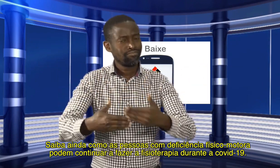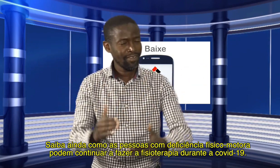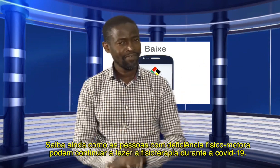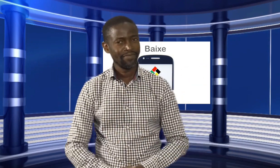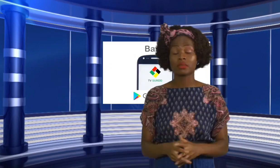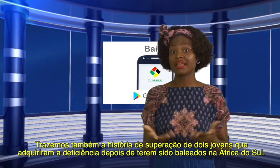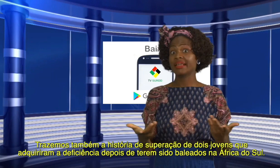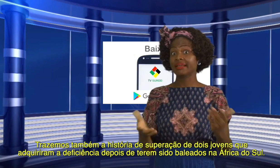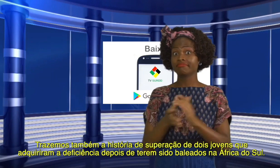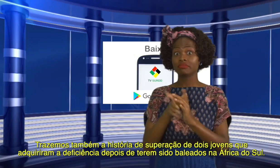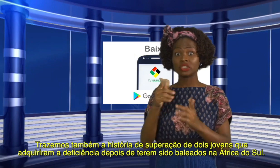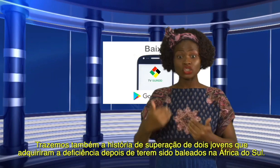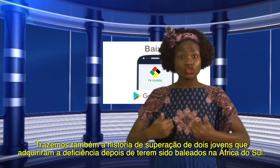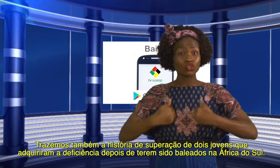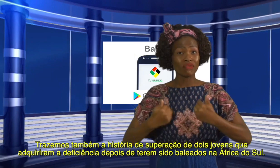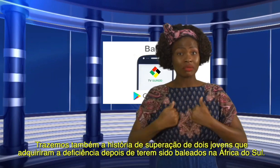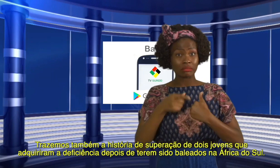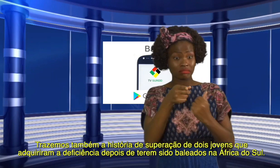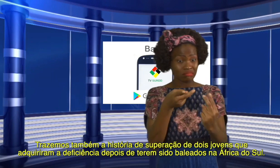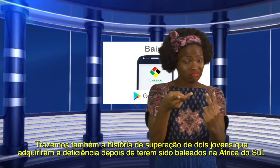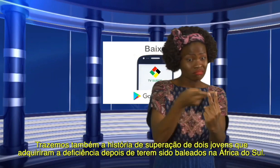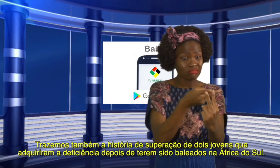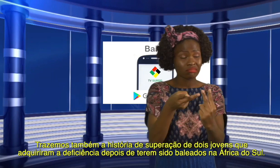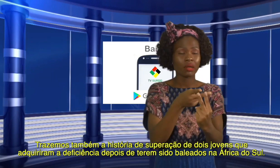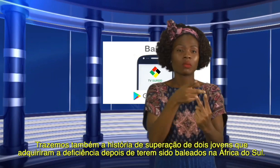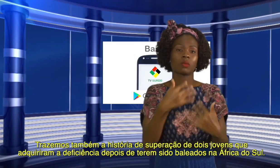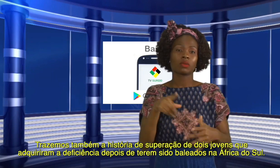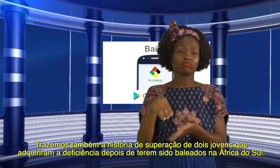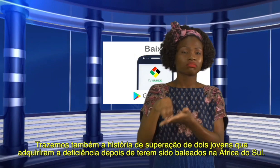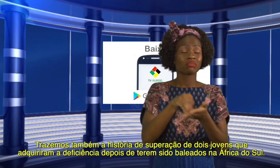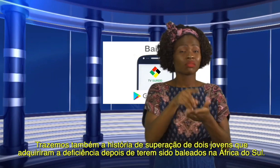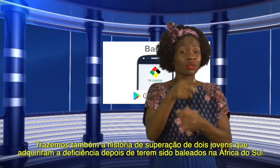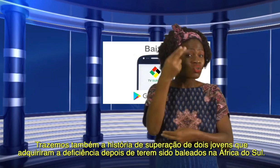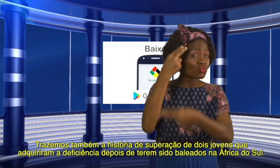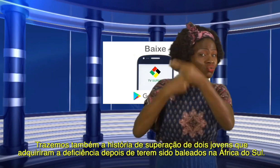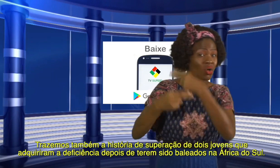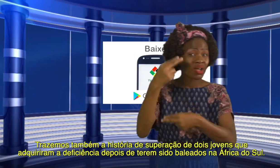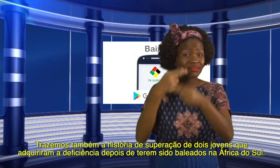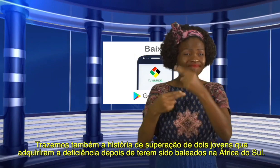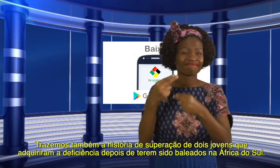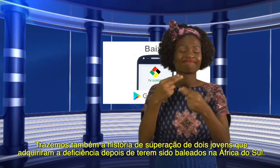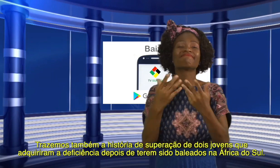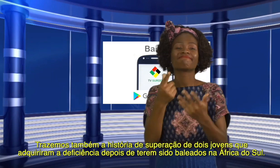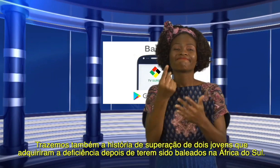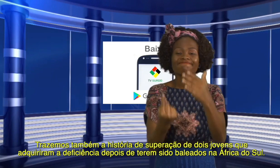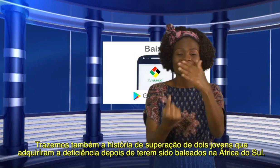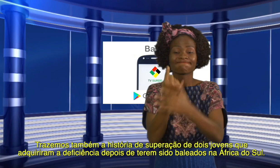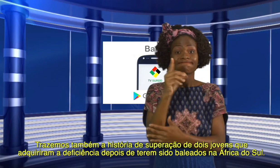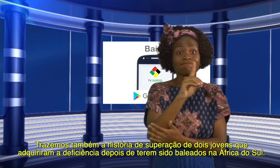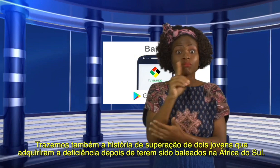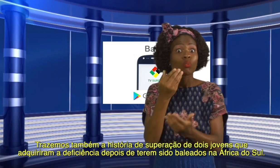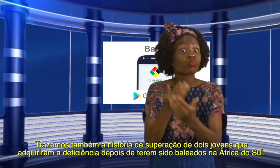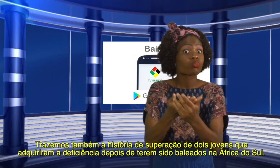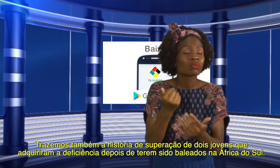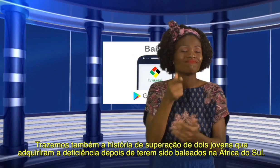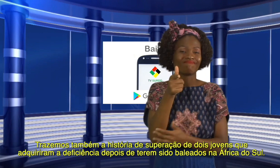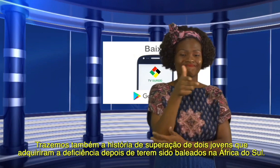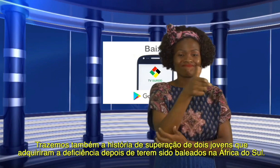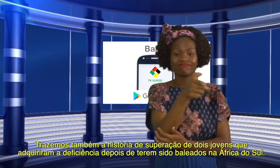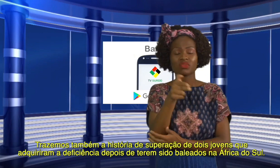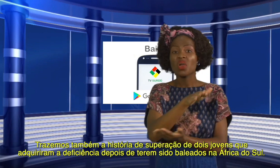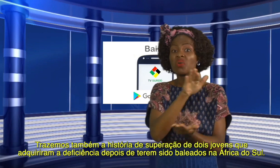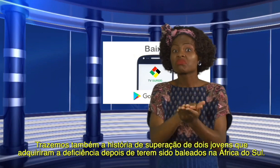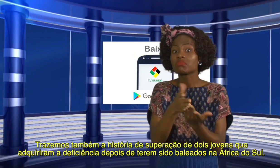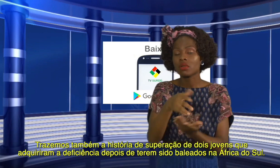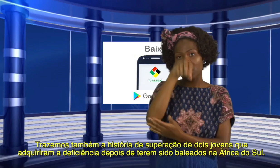Covid-19. Fazemos também a história de superação de dois jovens que adquiriram a deficiência depois de terem sido